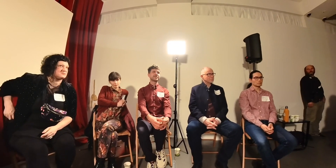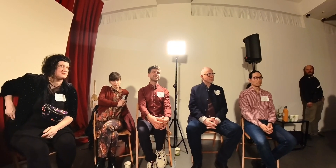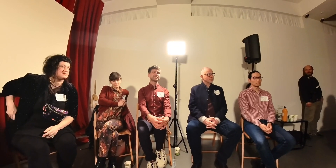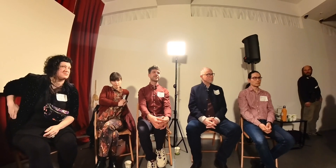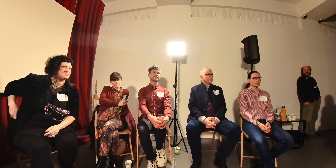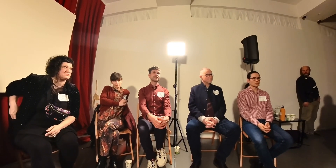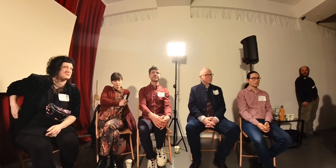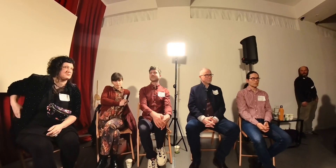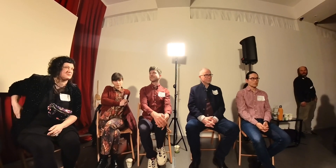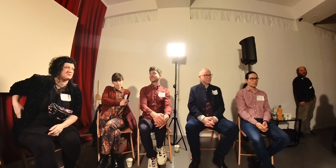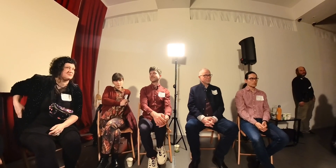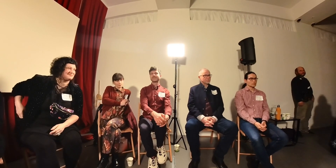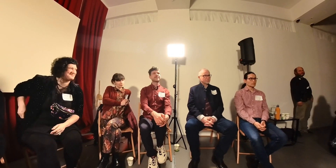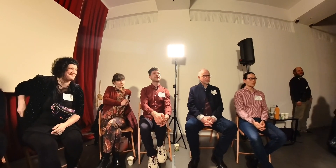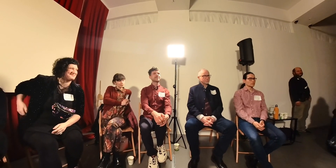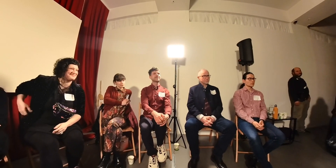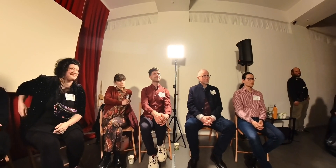zvolená může být zraňující.